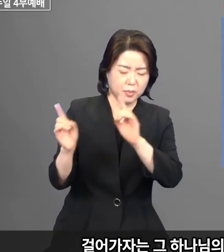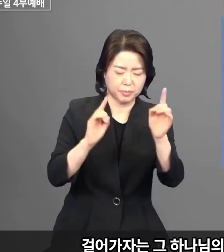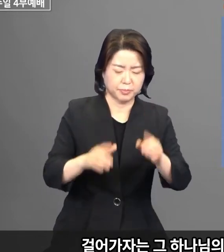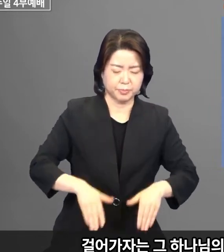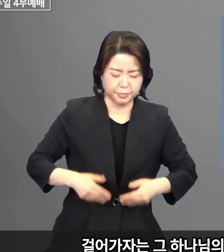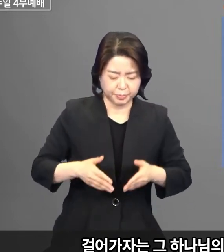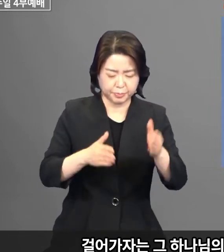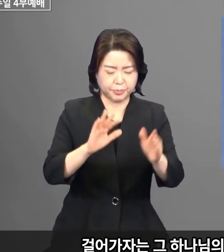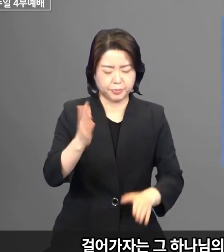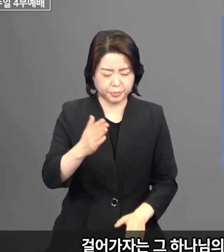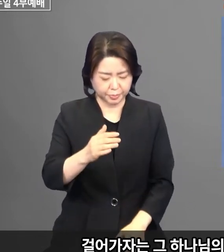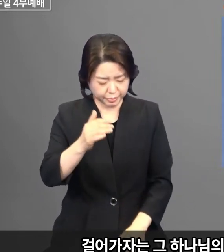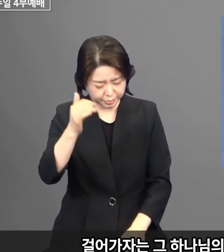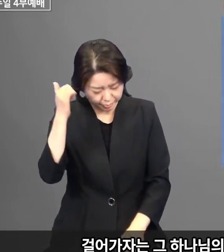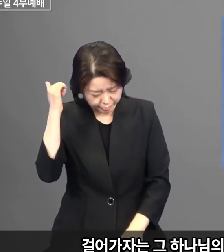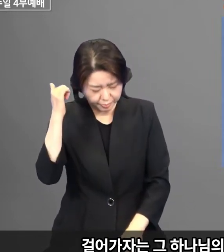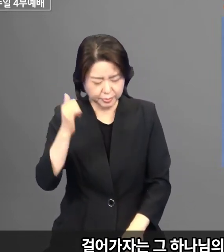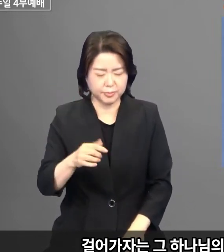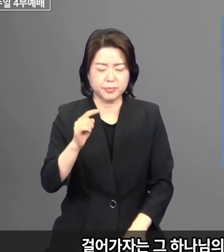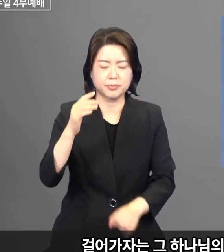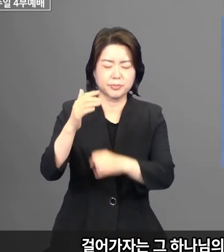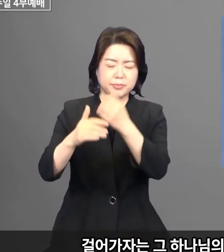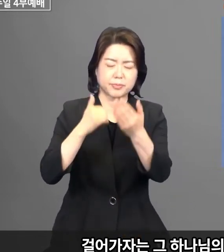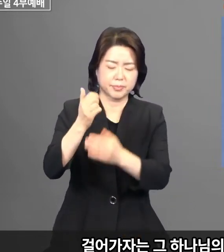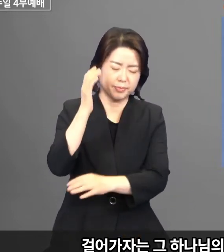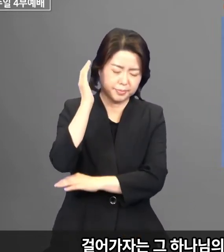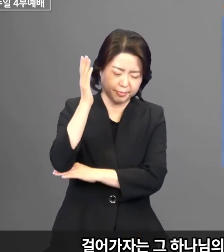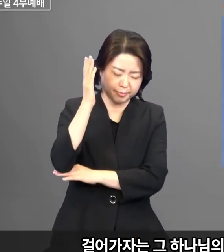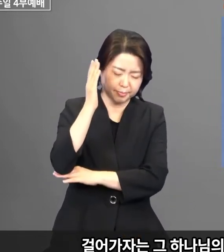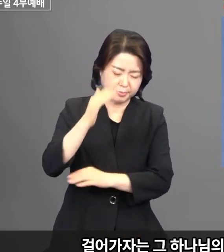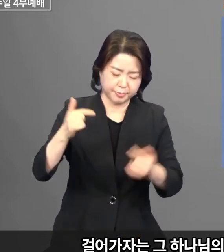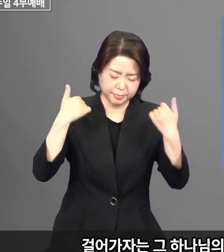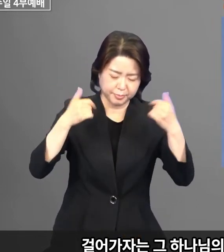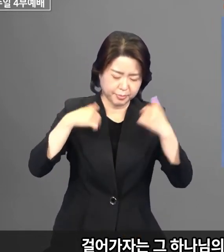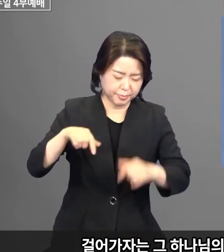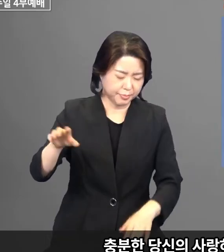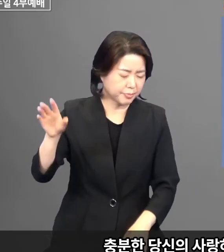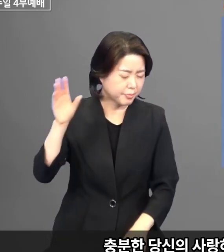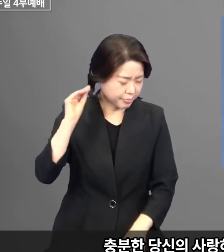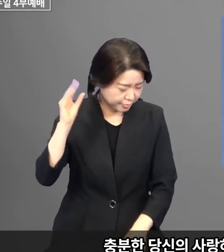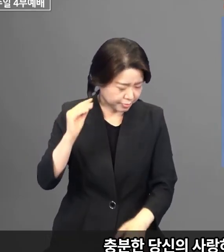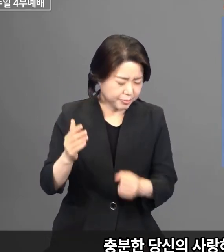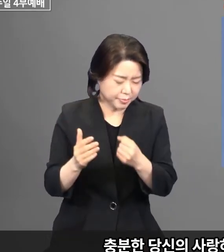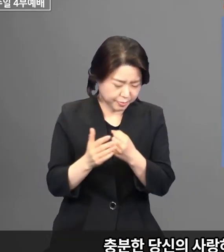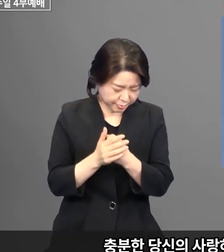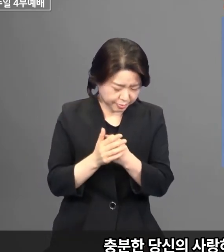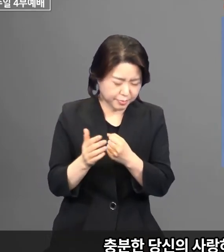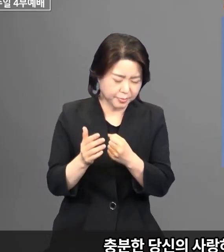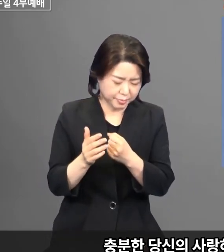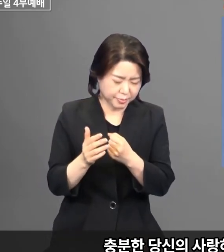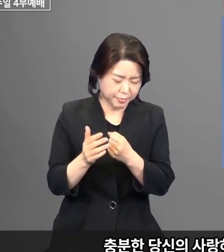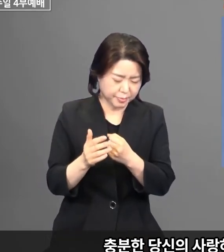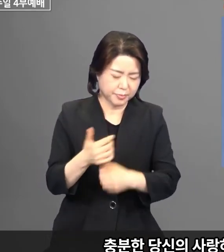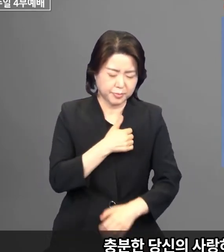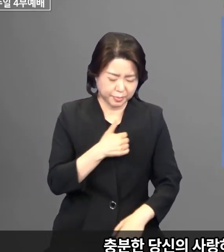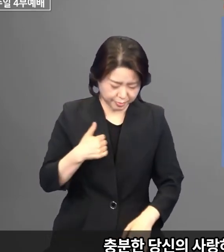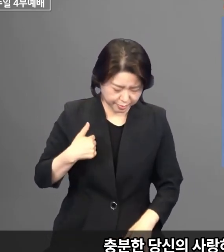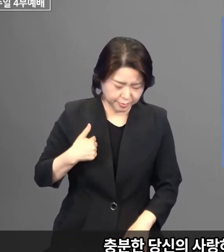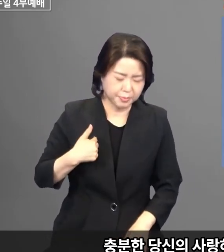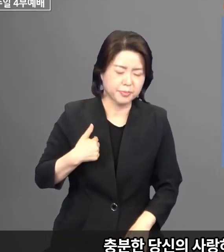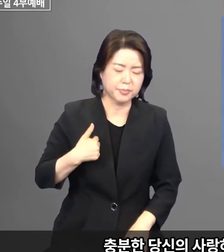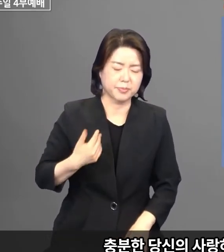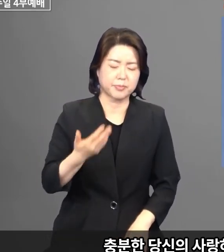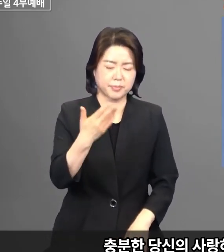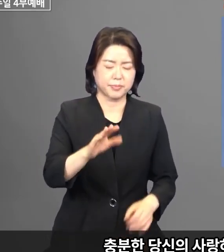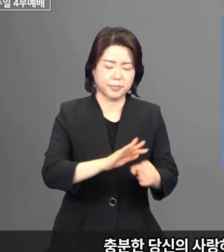되어 걸어가자는 그 하나님의 이야기를 날마다 듣기에 충분한 당신의